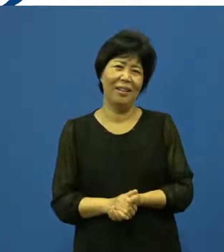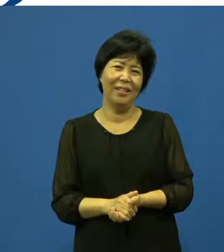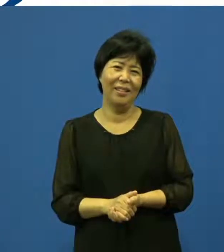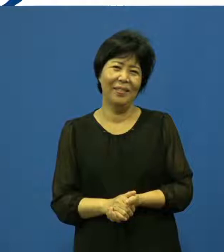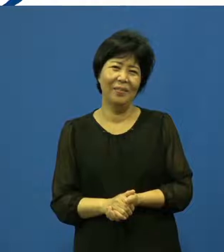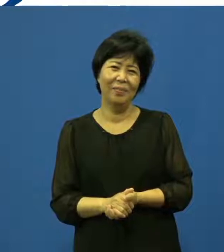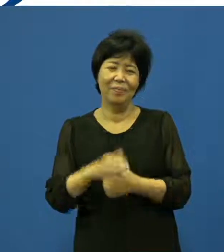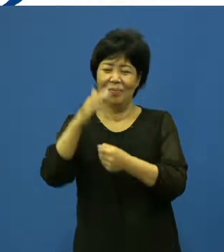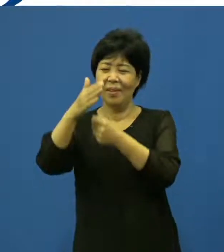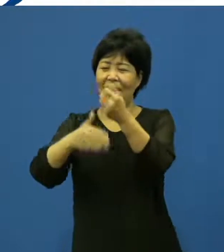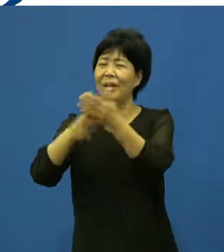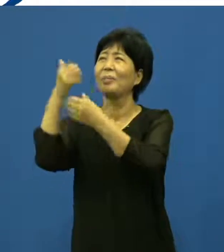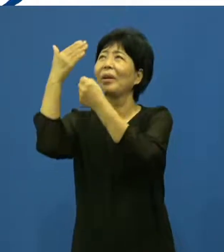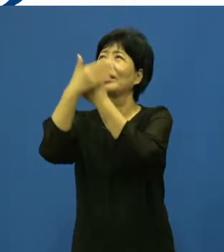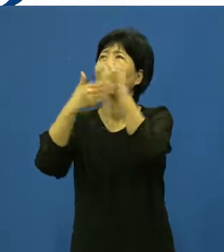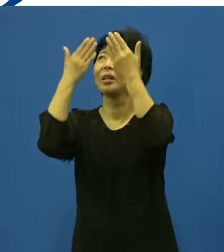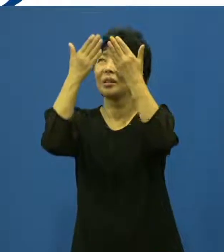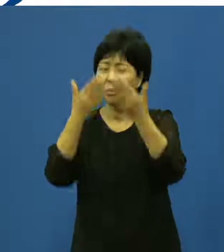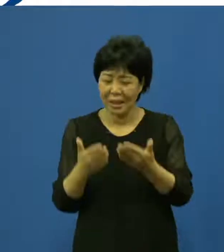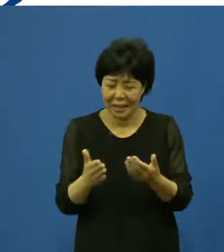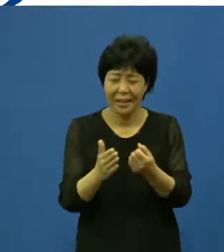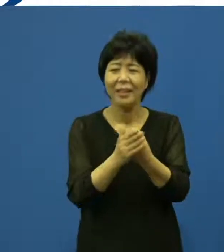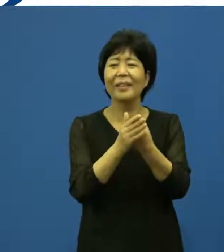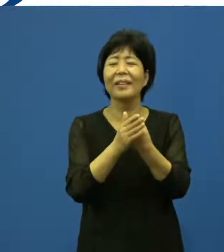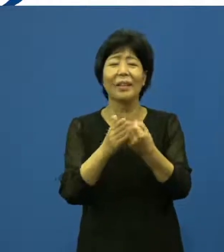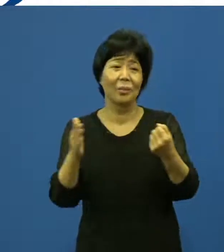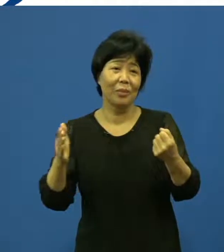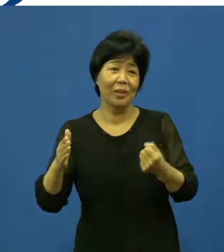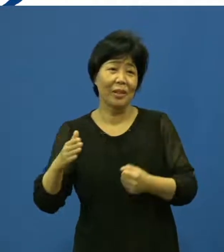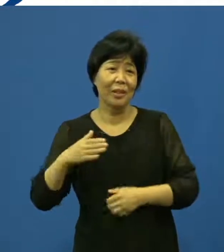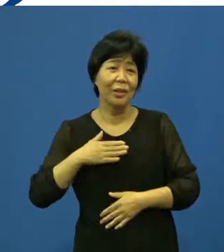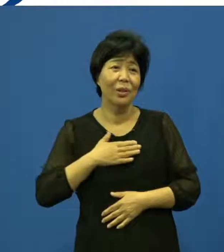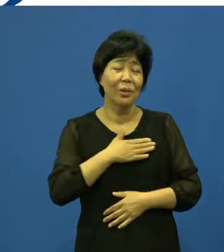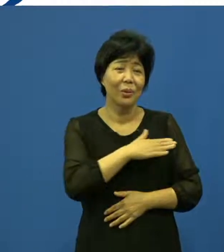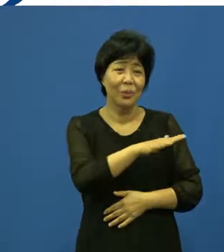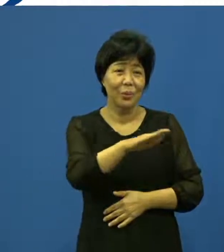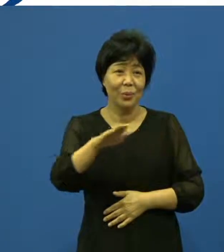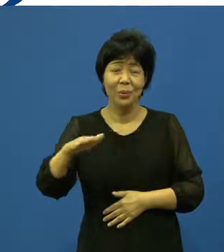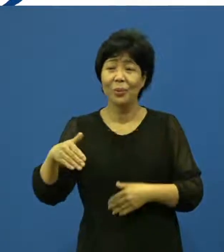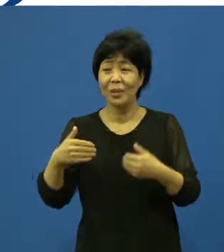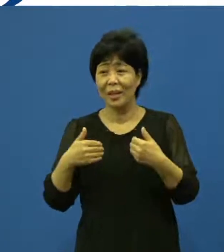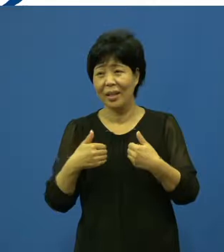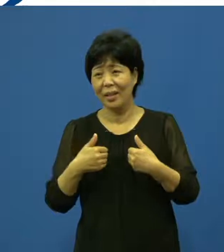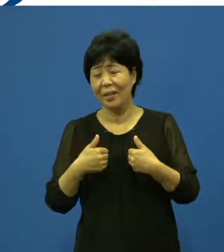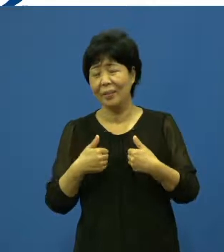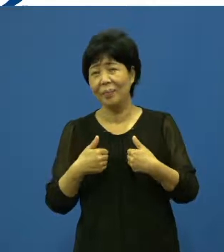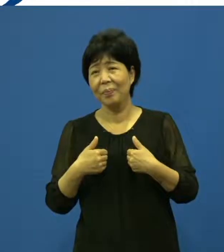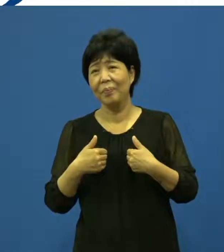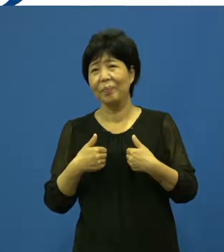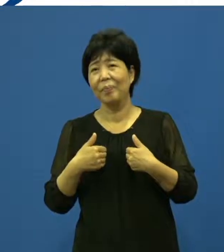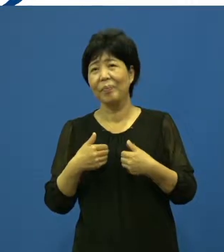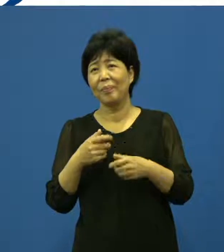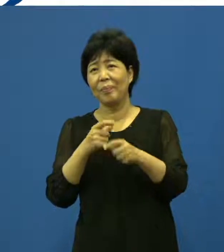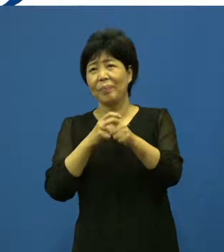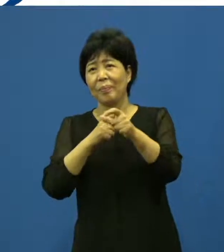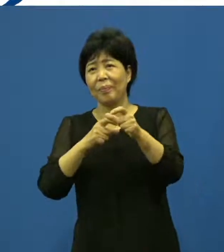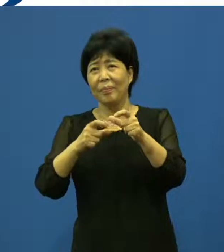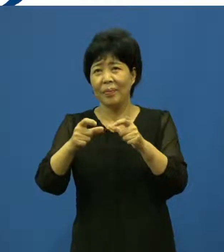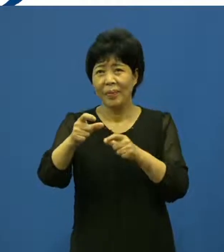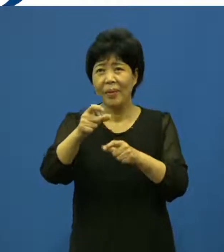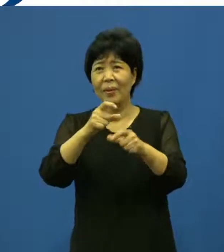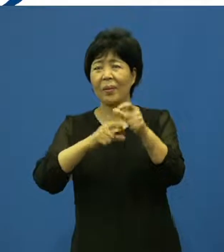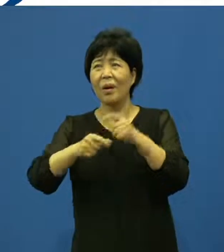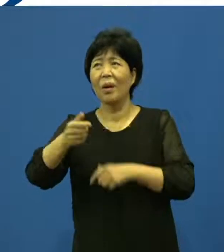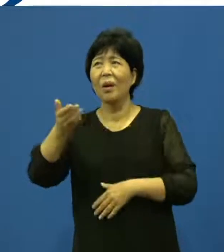그 은혜를 입었단 말이죠. 여러분, 하나님 우리를 이런 분의 7번이 아니라 그것보다 더 과거와